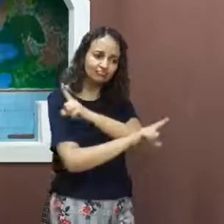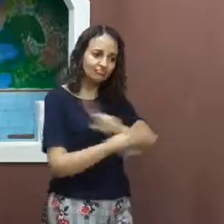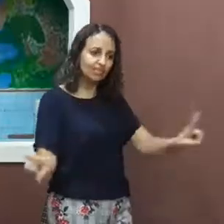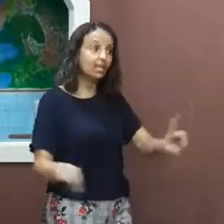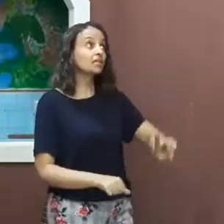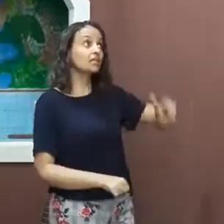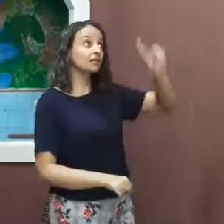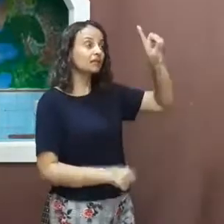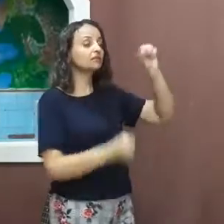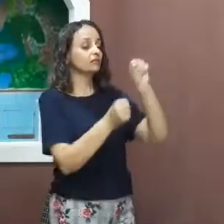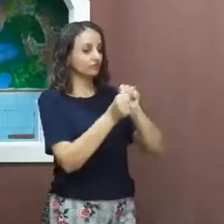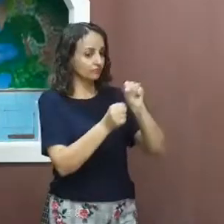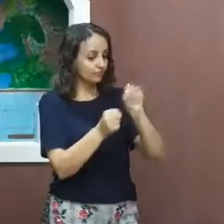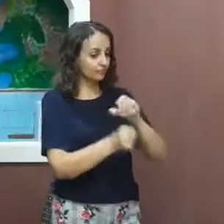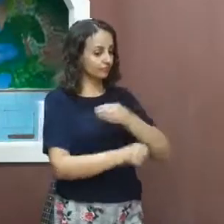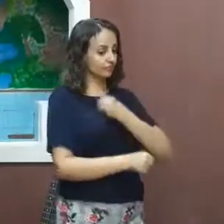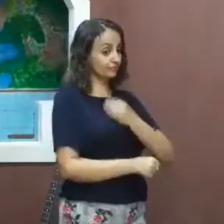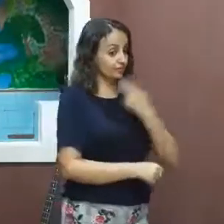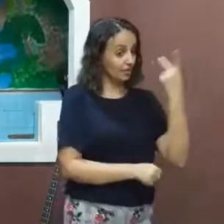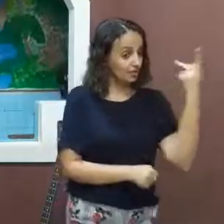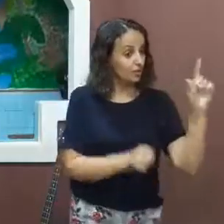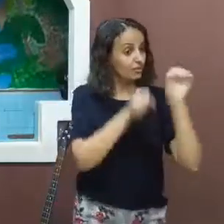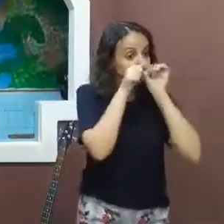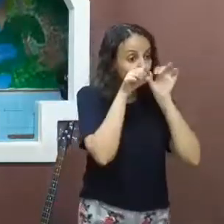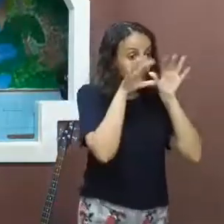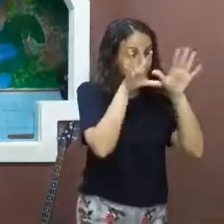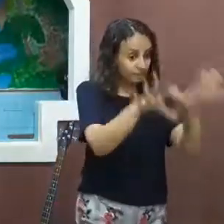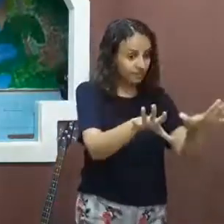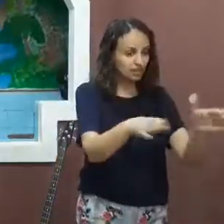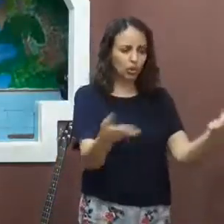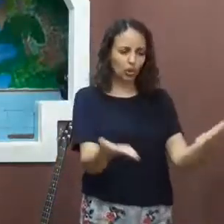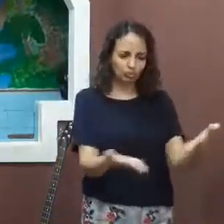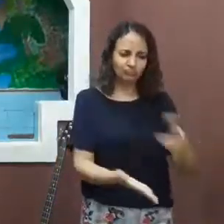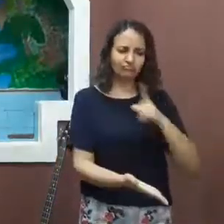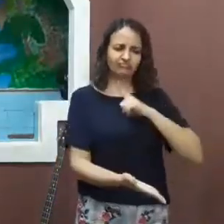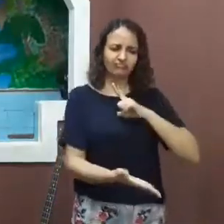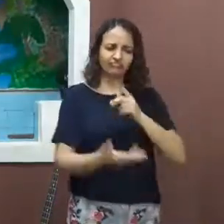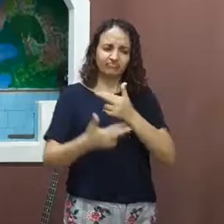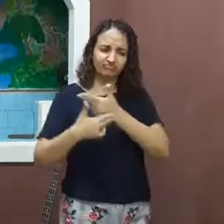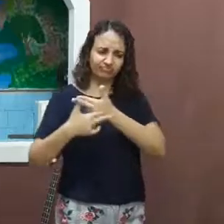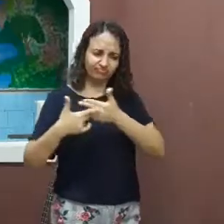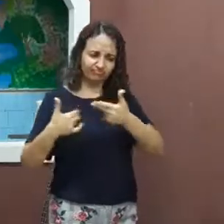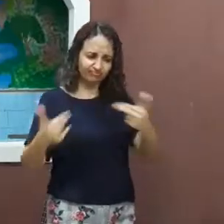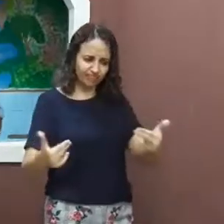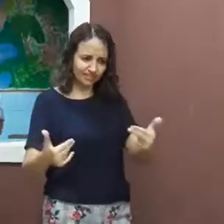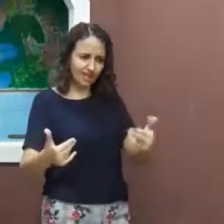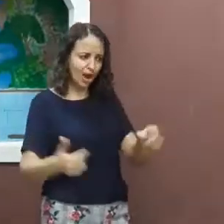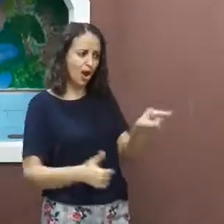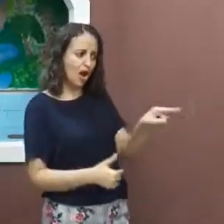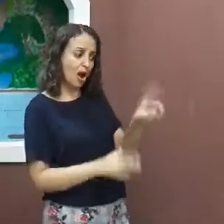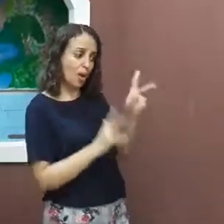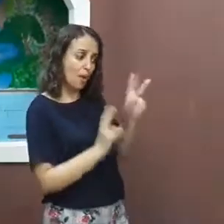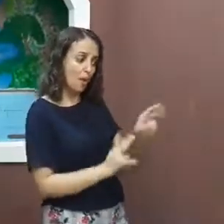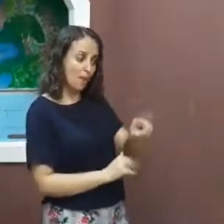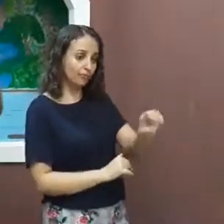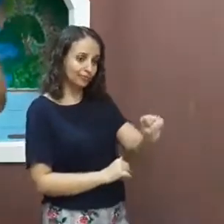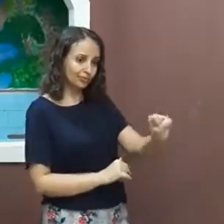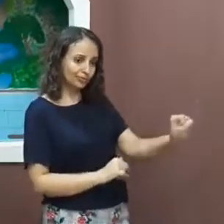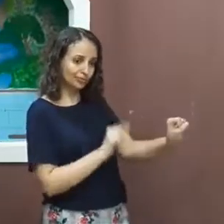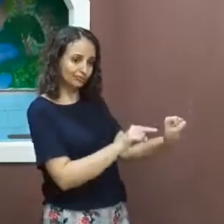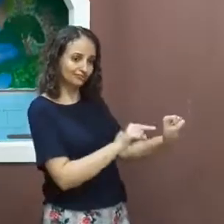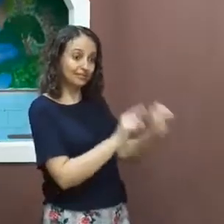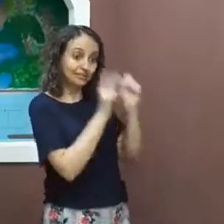mesma maneira que existe ainda hoje Labões que mudam o nosso pagamento, que mudam